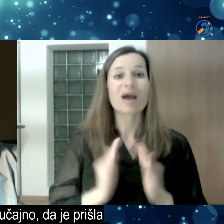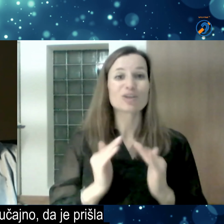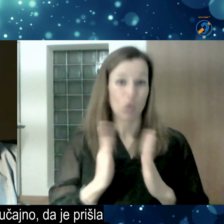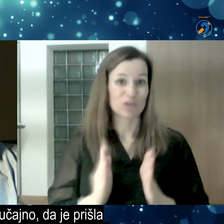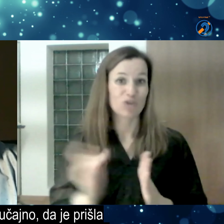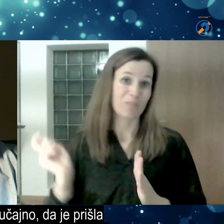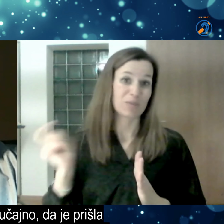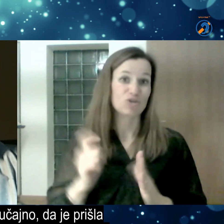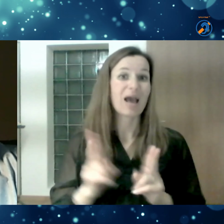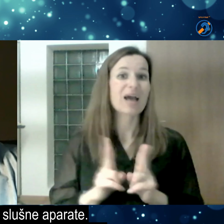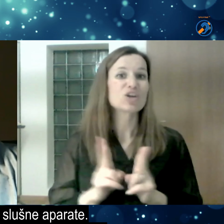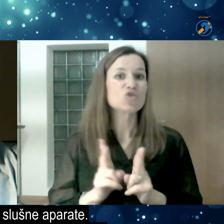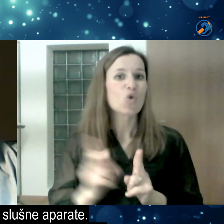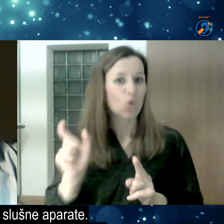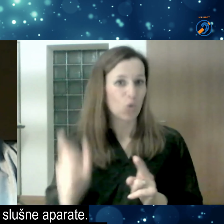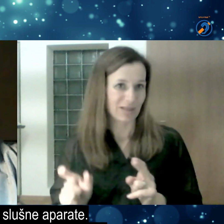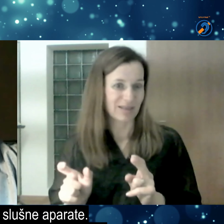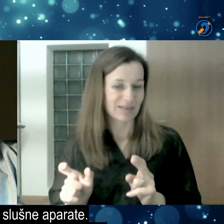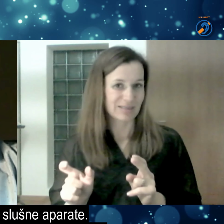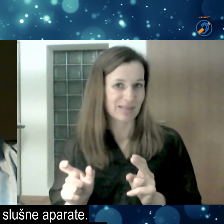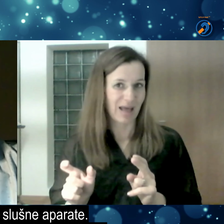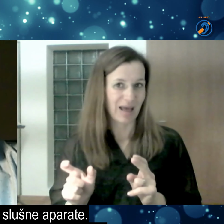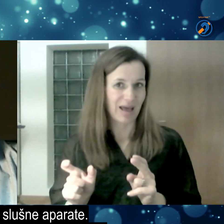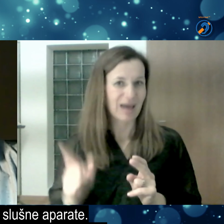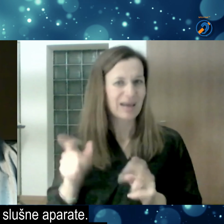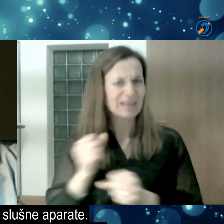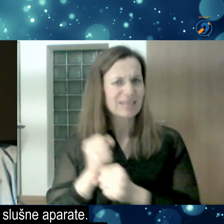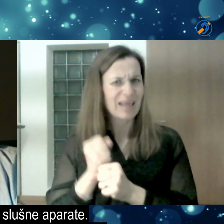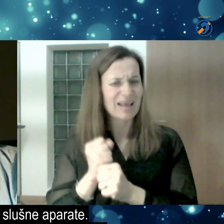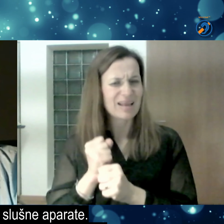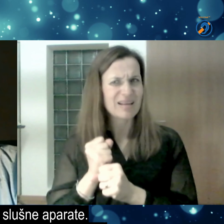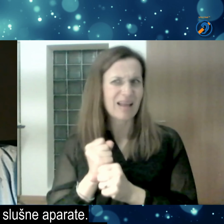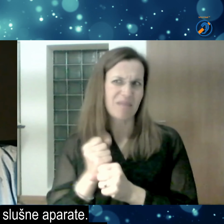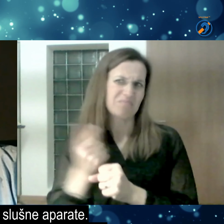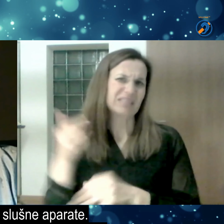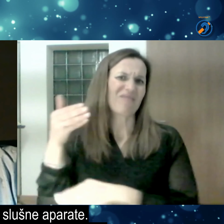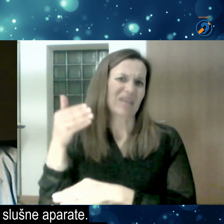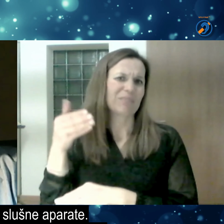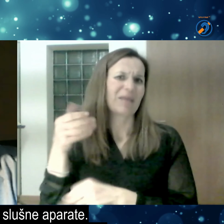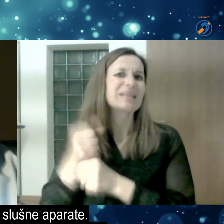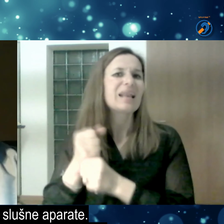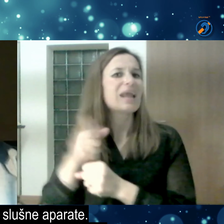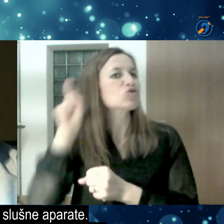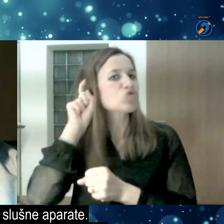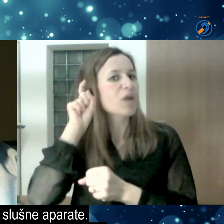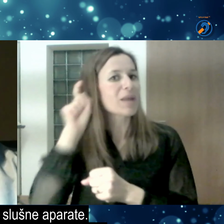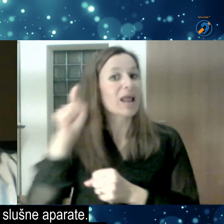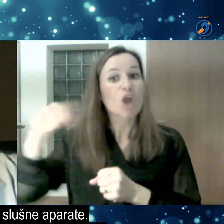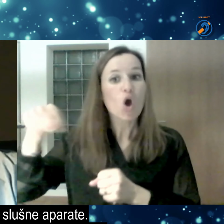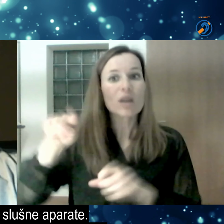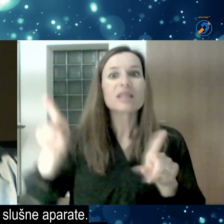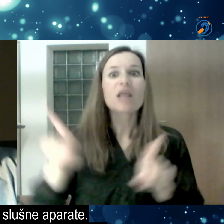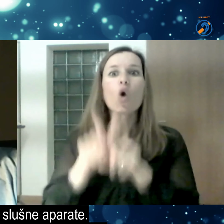sorodnica firme, ki izdeluje slušne aparate, ki pa so takoj